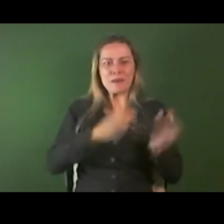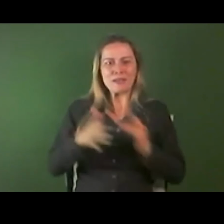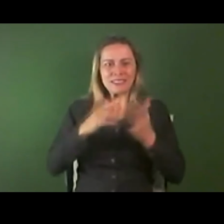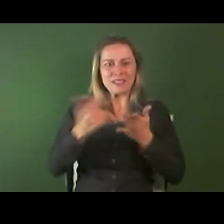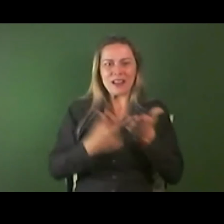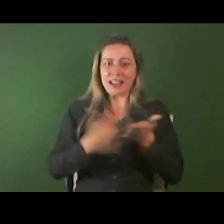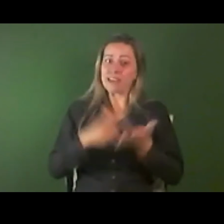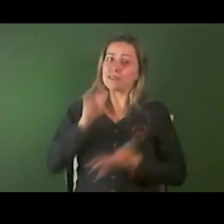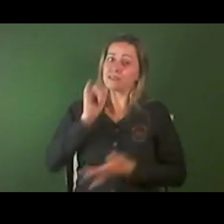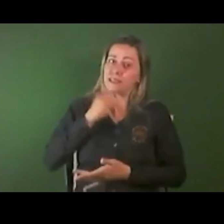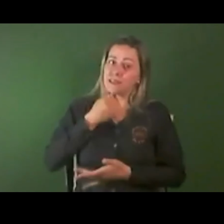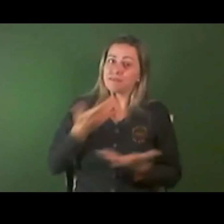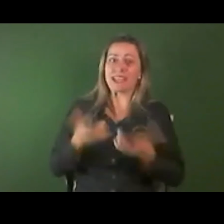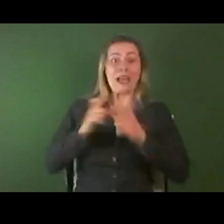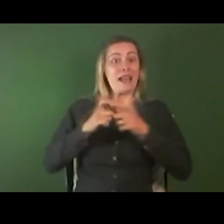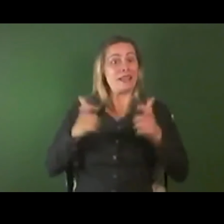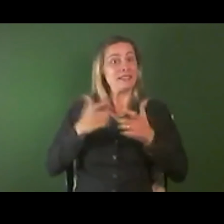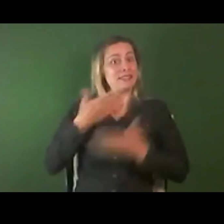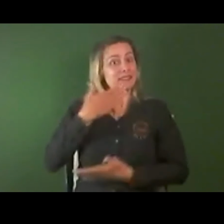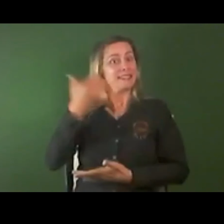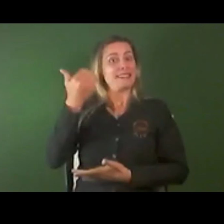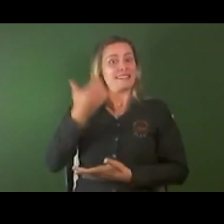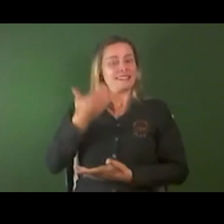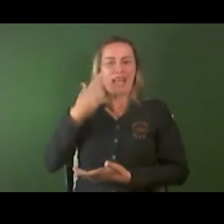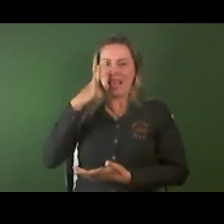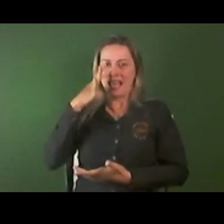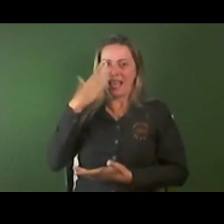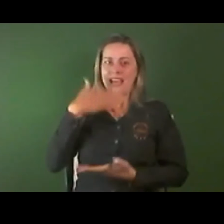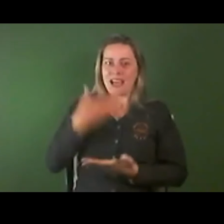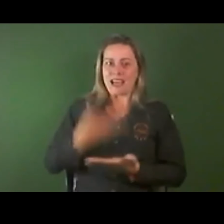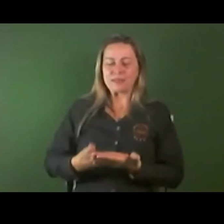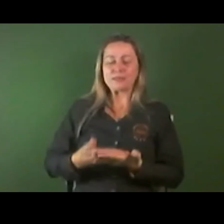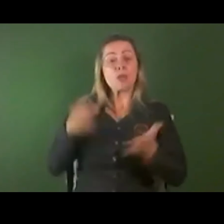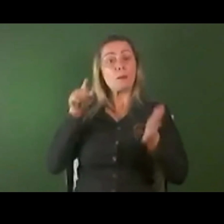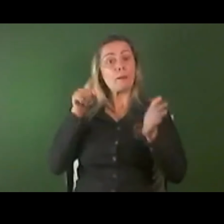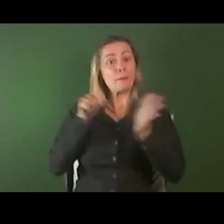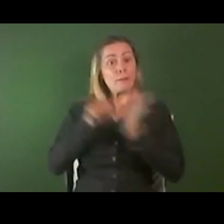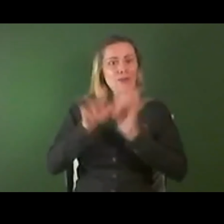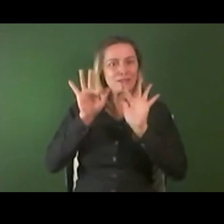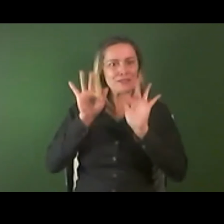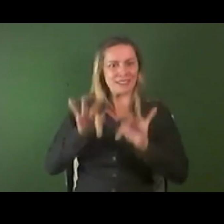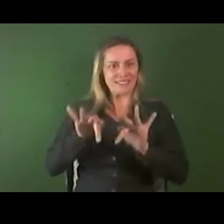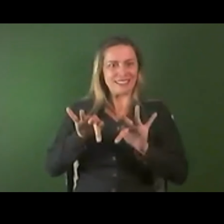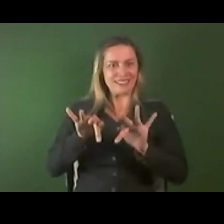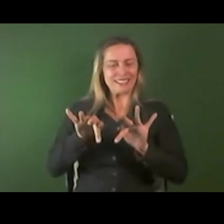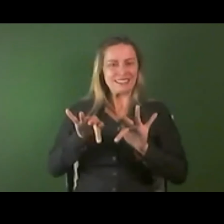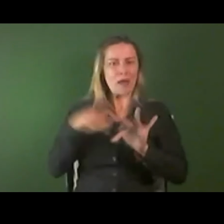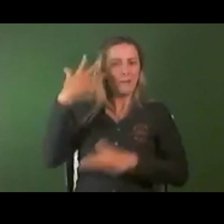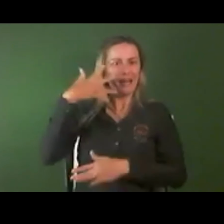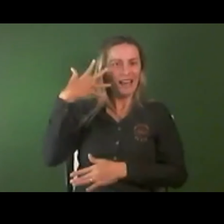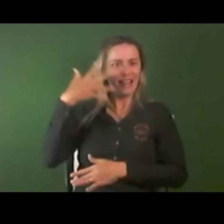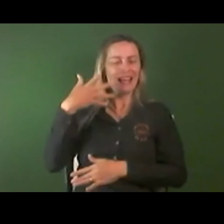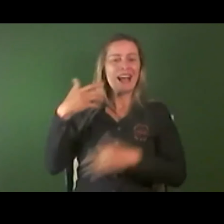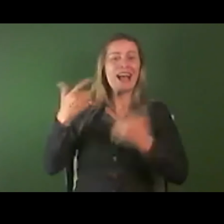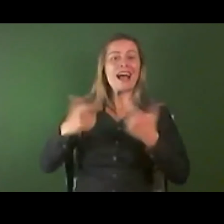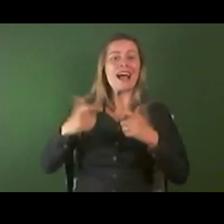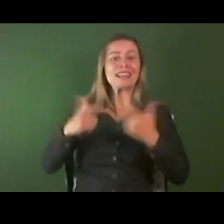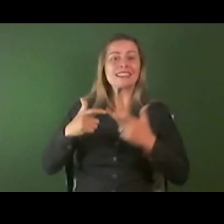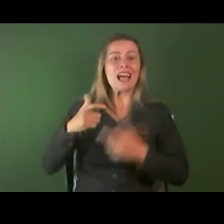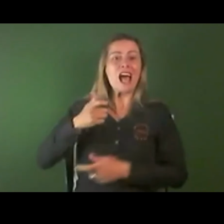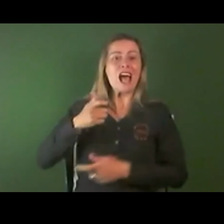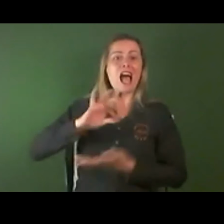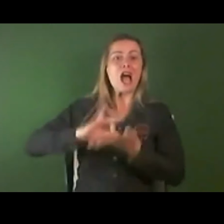é impressionante. E era uma pergunta que vai ser no final da tua palestra, cadê as autoras